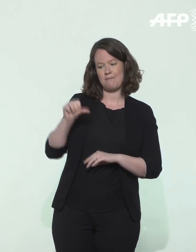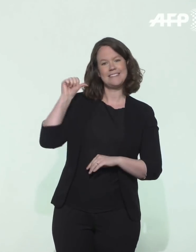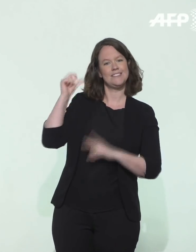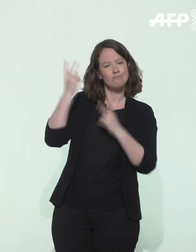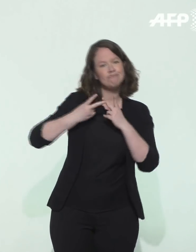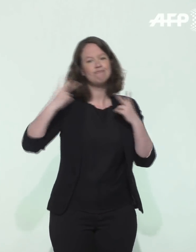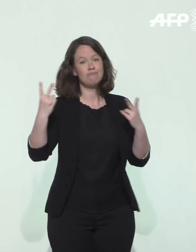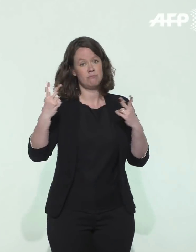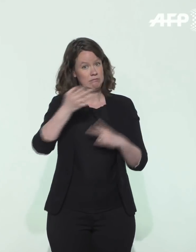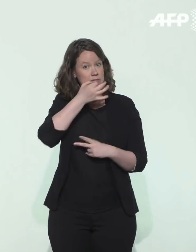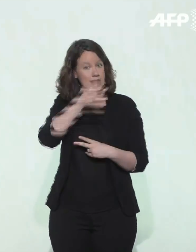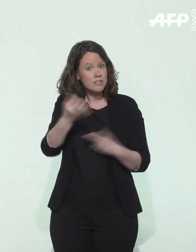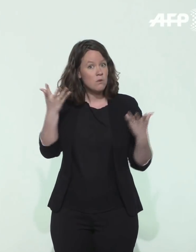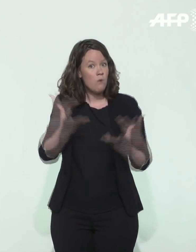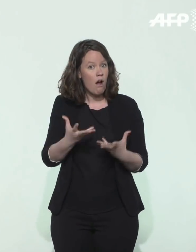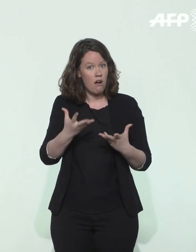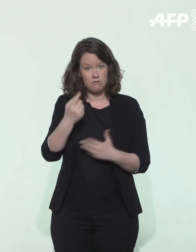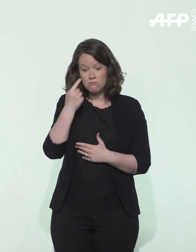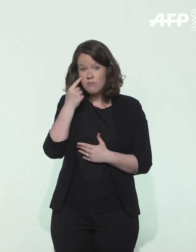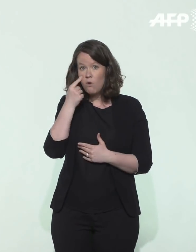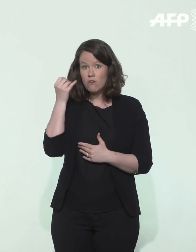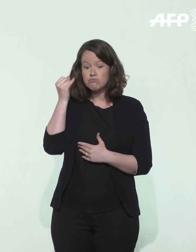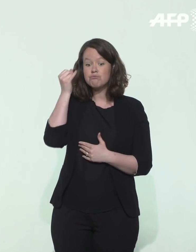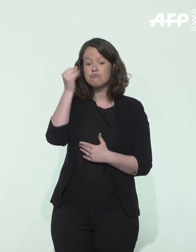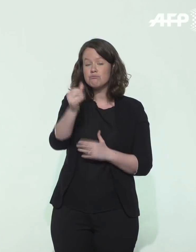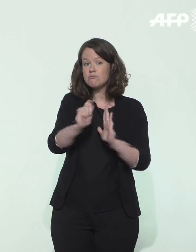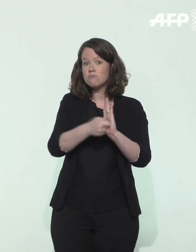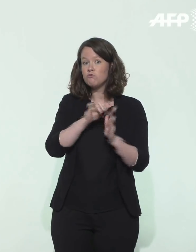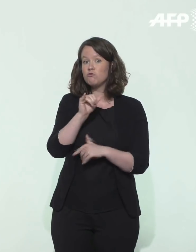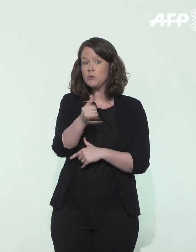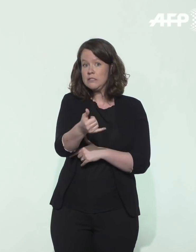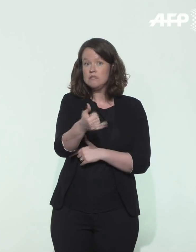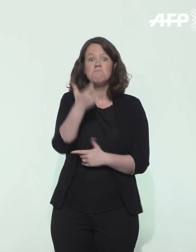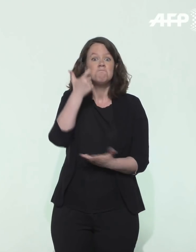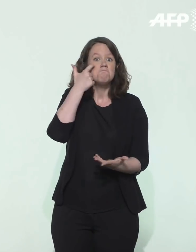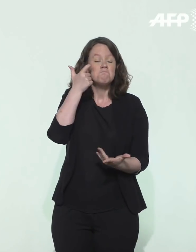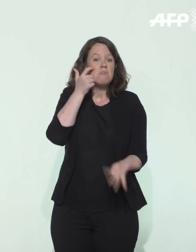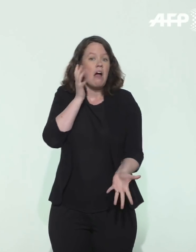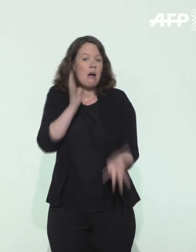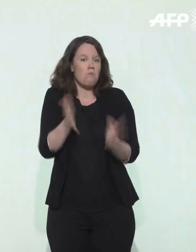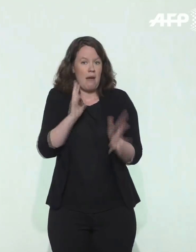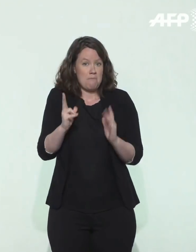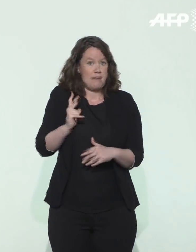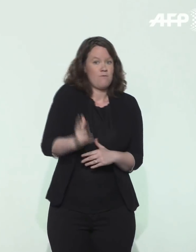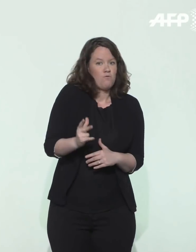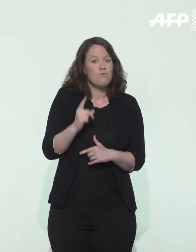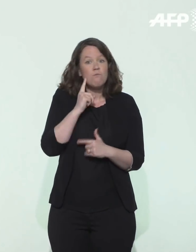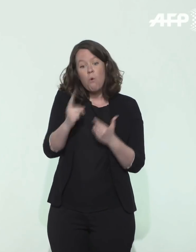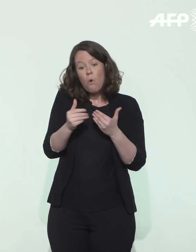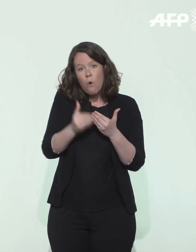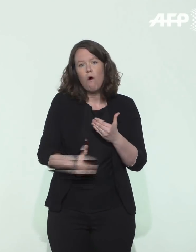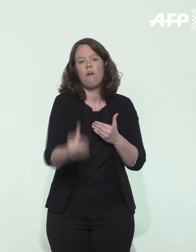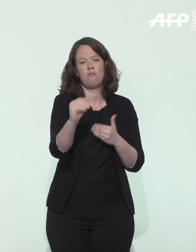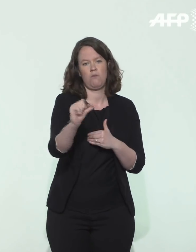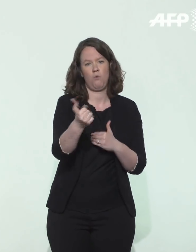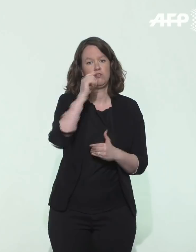nationale. D'ici à jeudi prochain, nous serons en mesure de présenter des données prédictives en vue de cette journée du 11 mai. Donc, je le